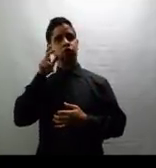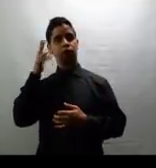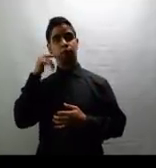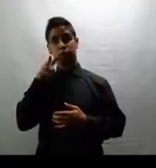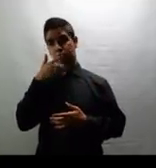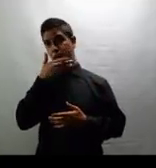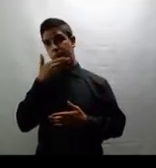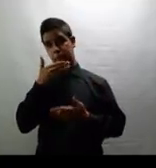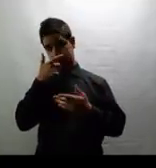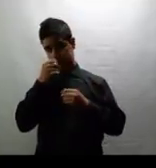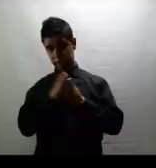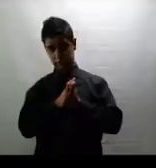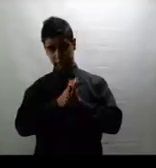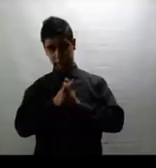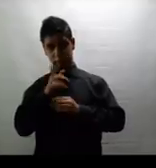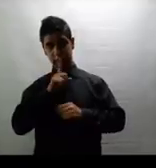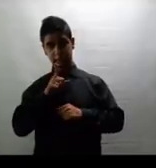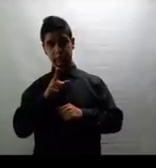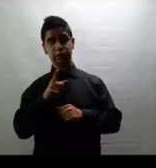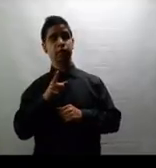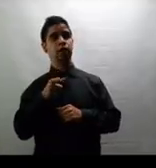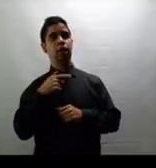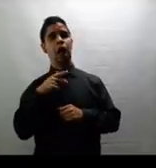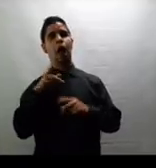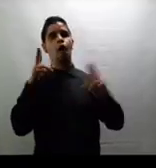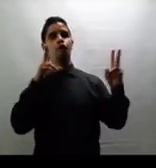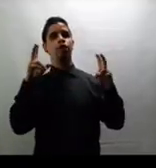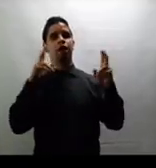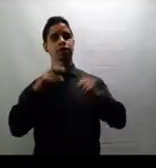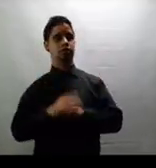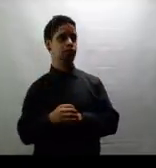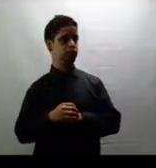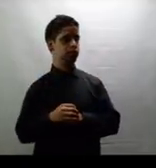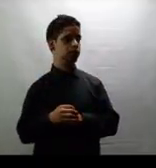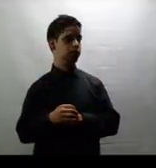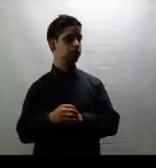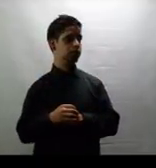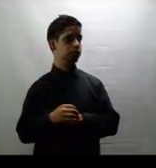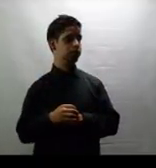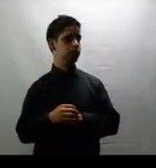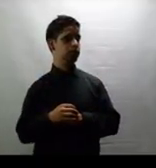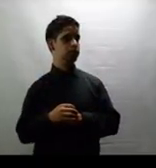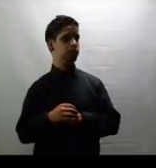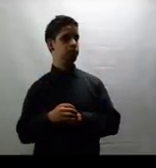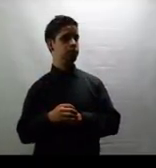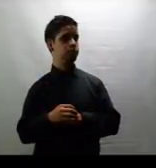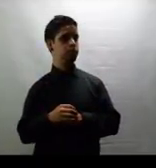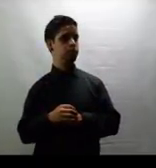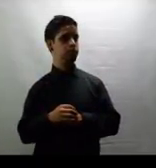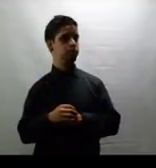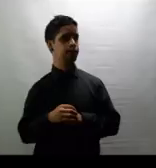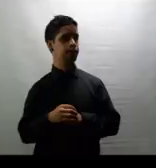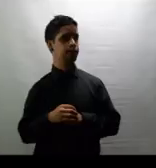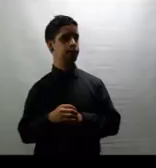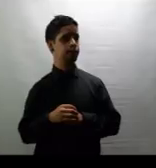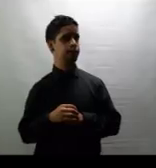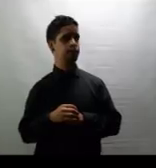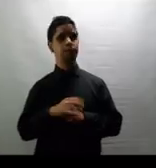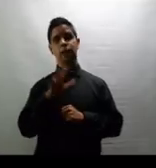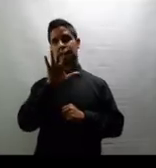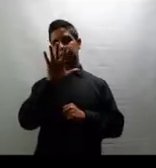es bien interesante y la frase 5 prácticas para decirle adiós a la